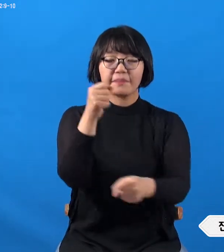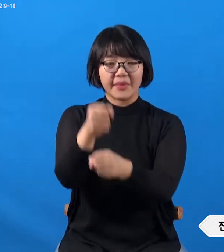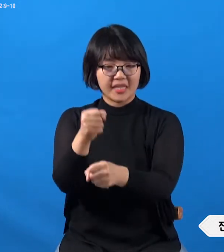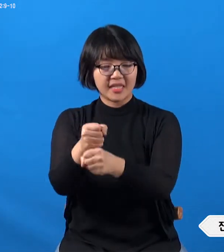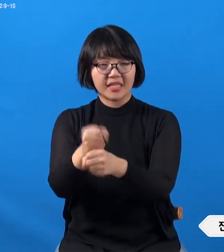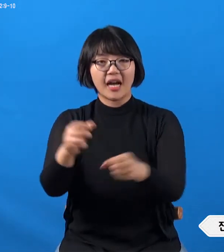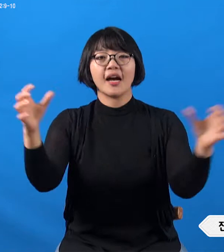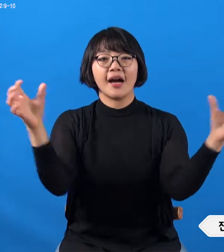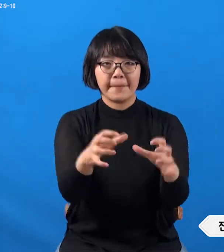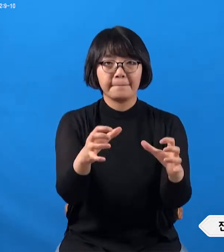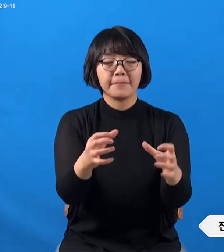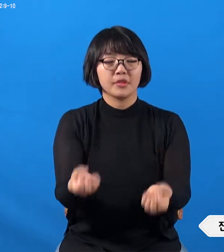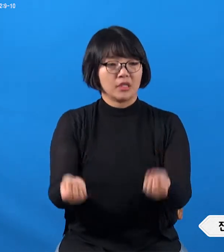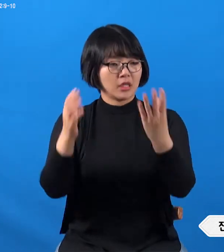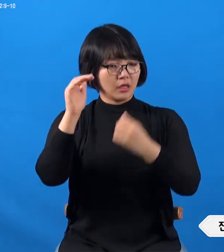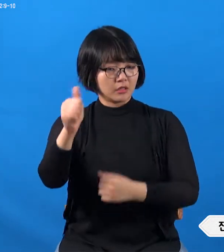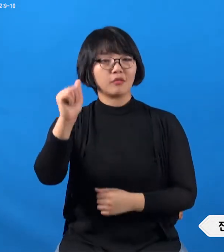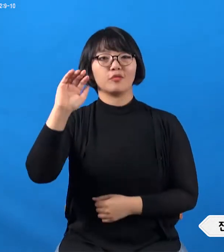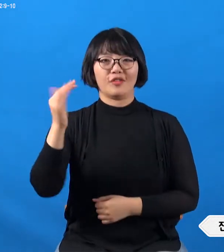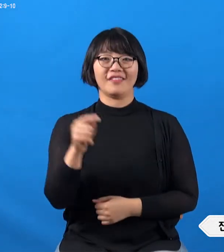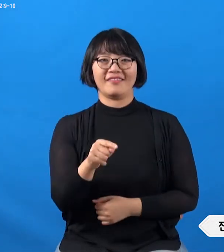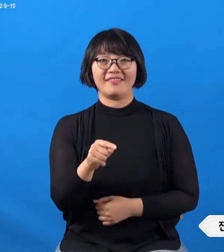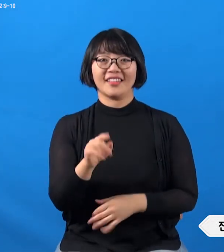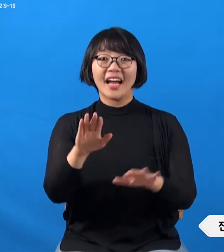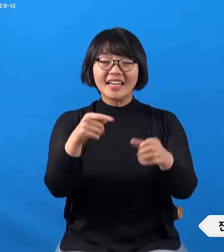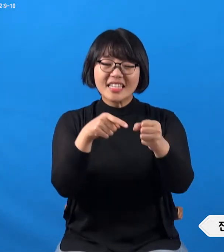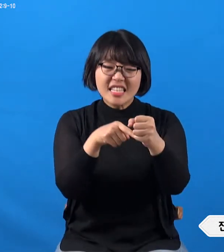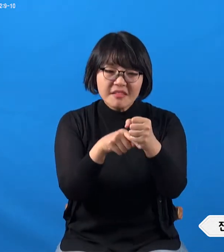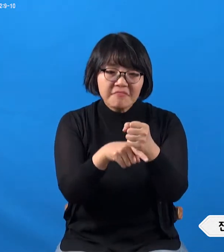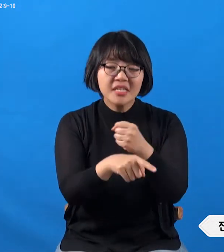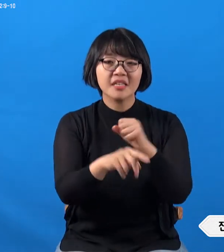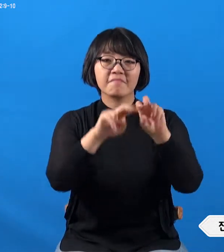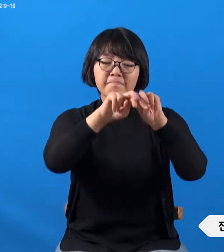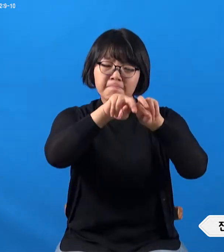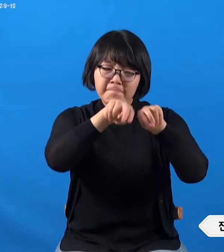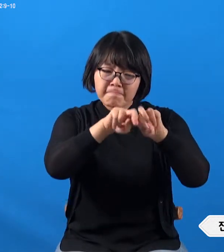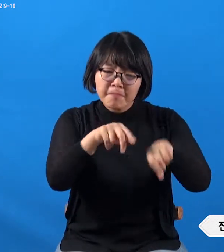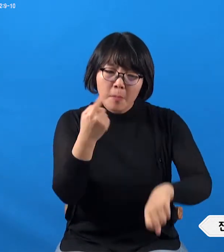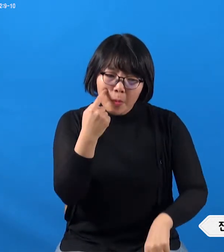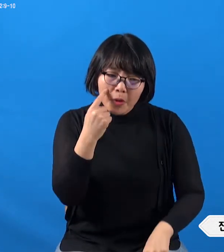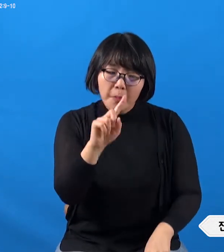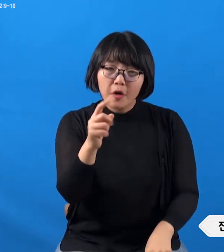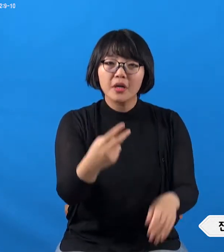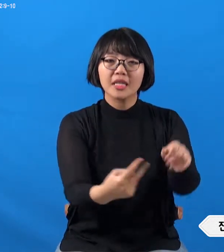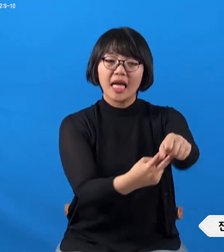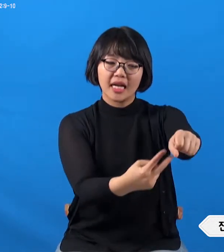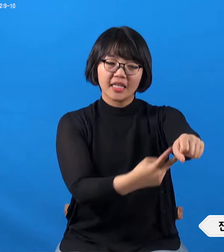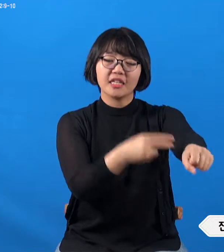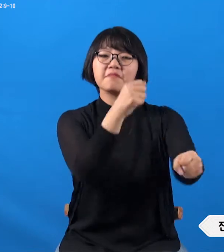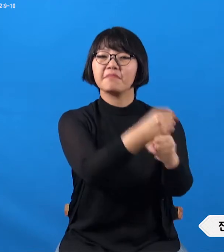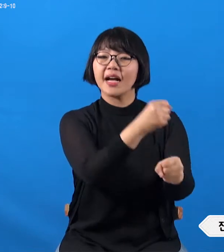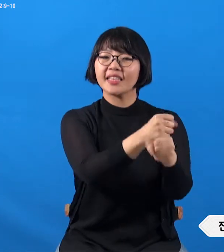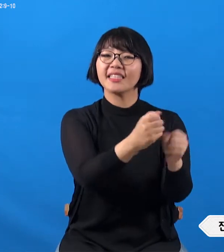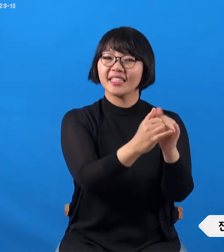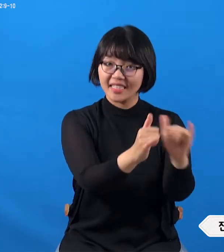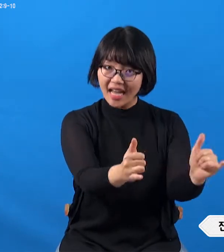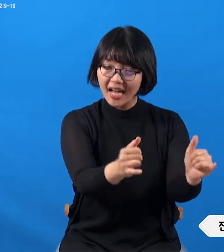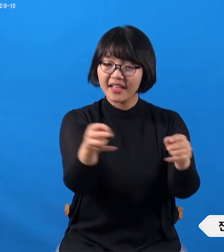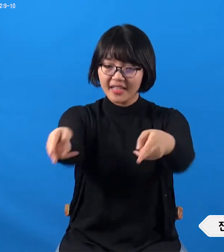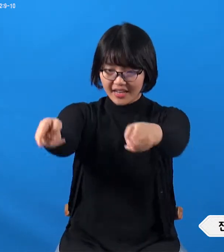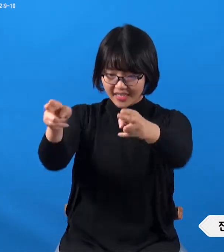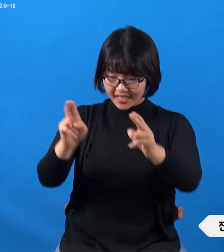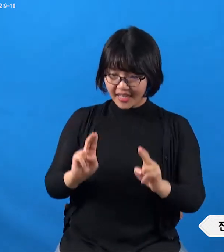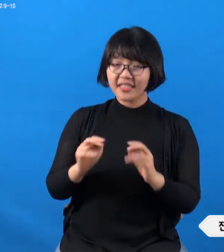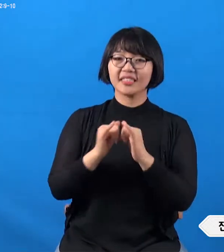to make라는 단어의 합성어입니다. 그래서 라틴어의 뜻을 보면 다리를 만드는 자, 다리를